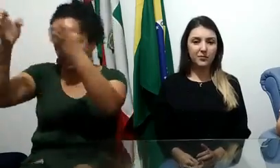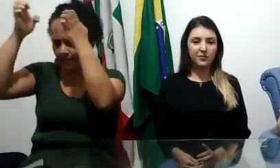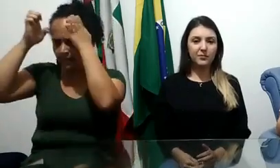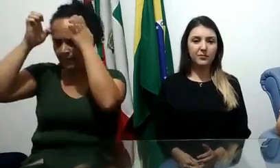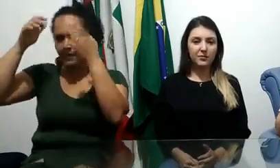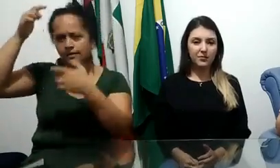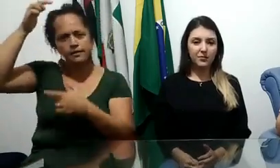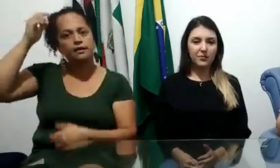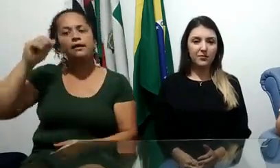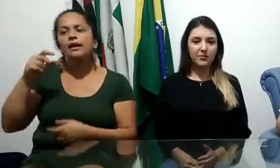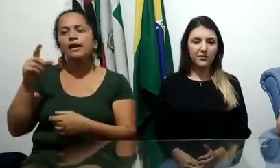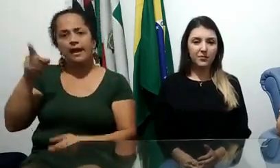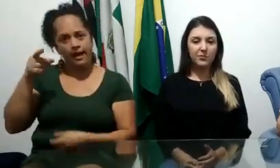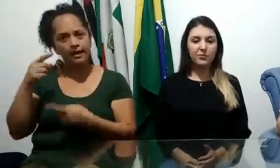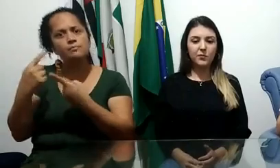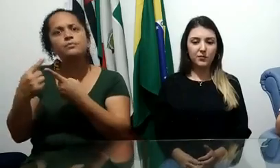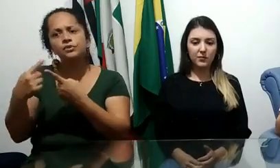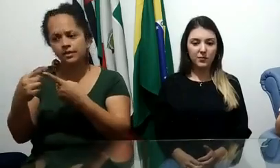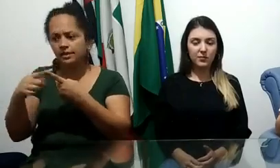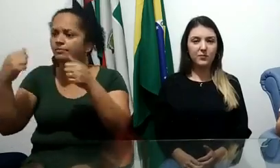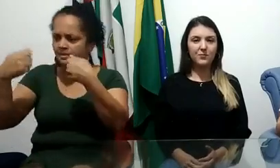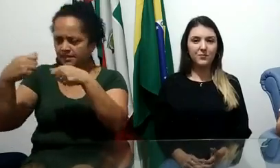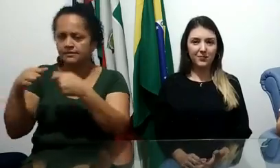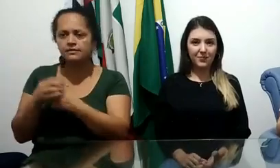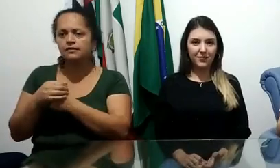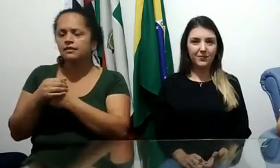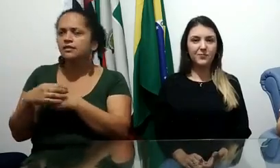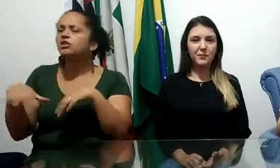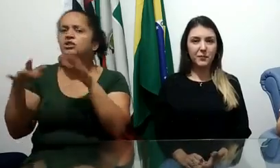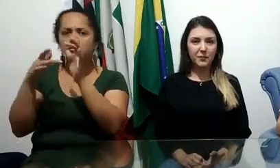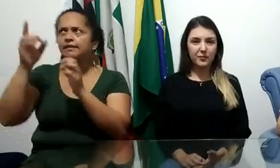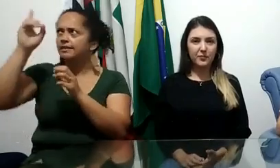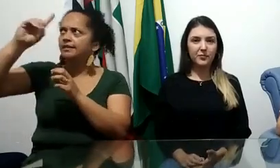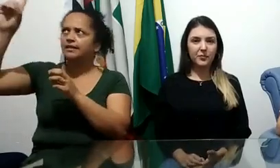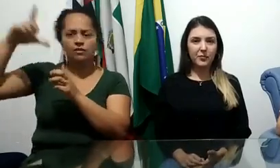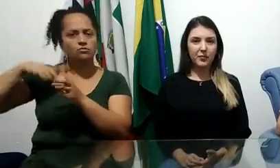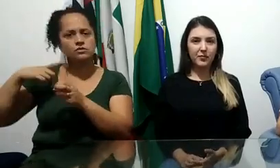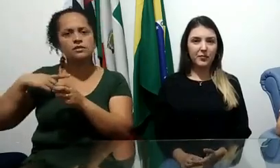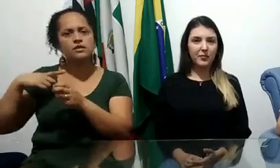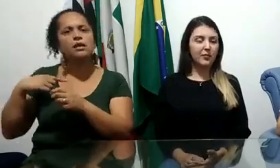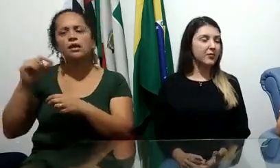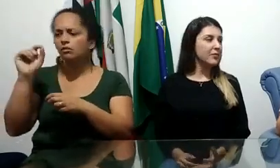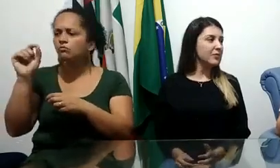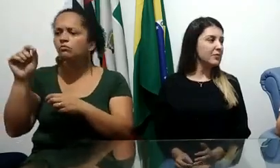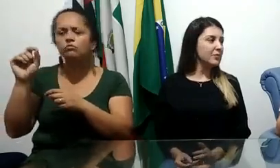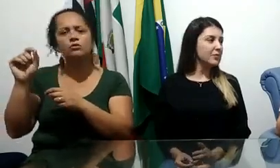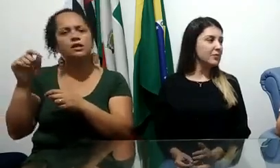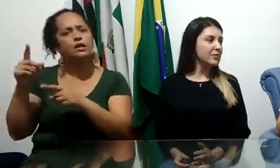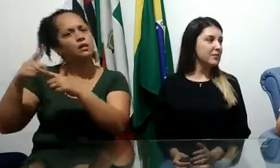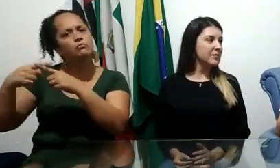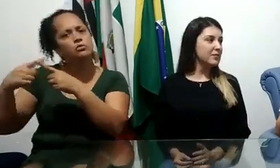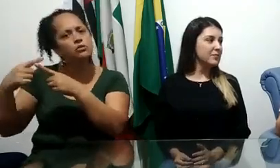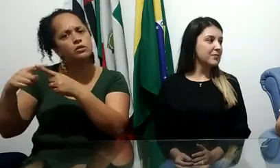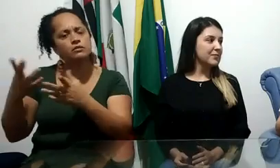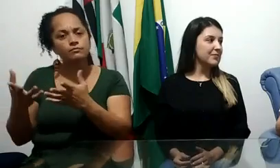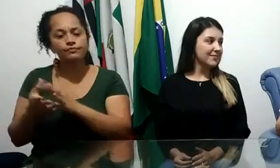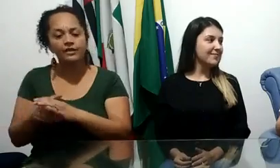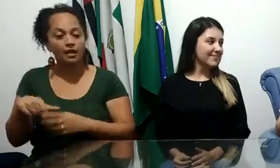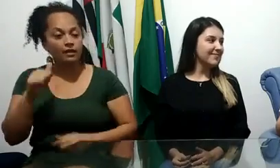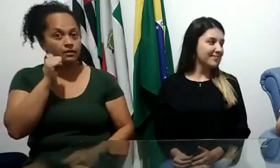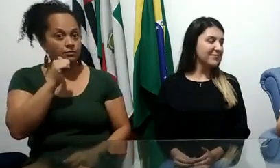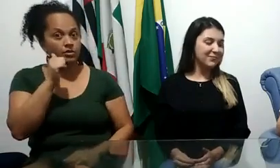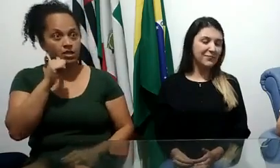Ele te colocou como rainha à toa, tem um propósito por trás disso. E ela, depois desse